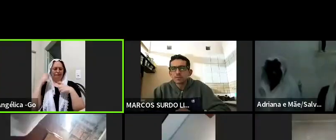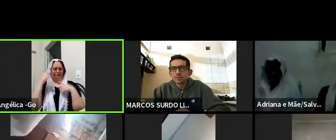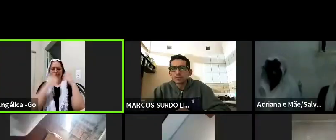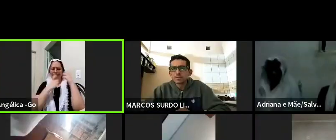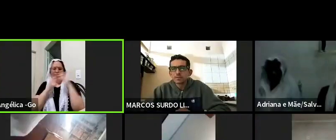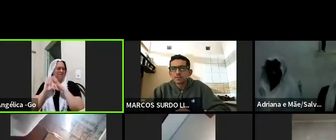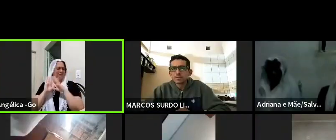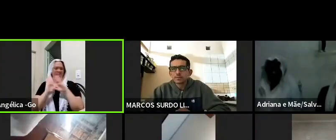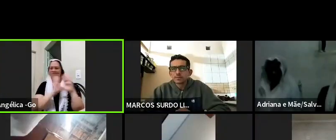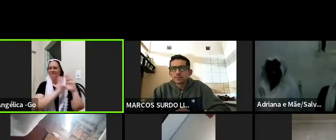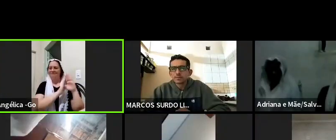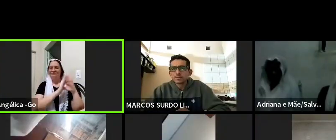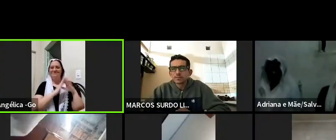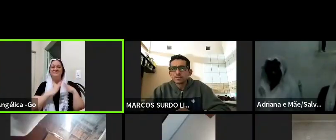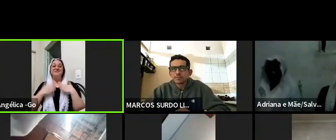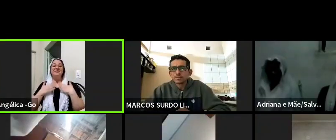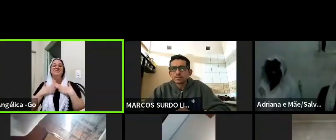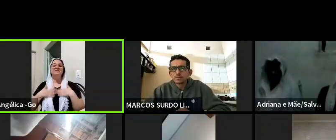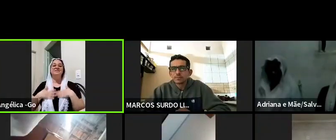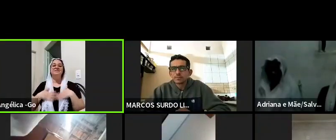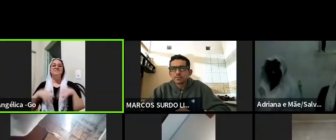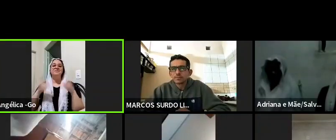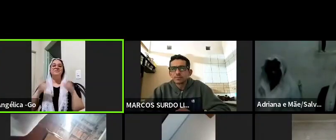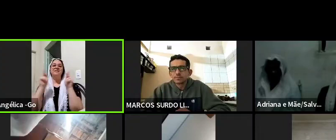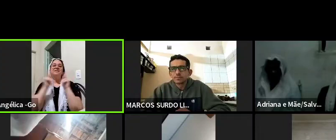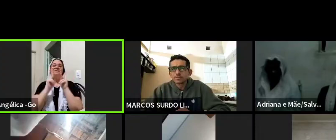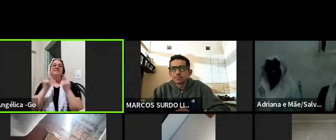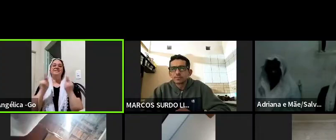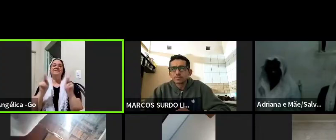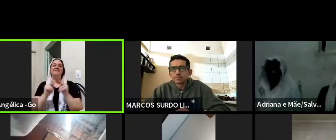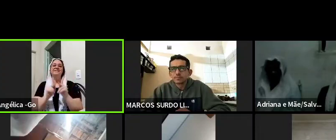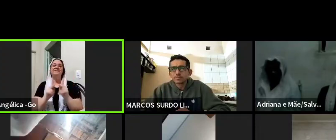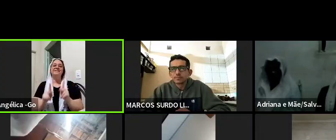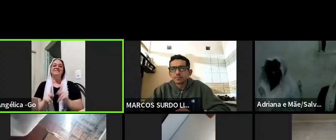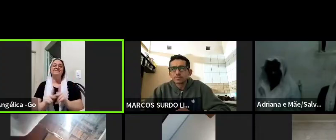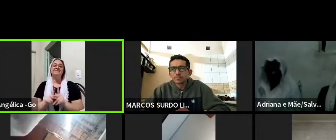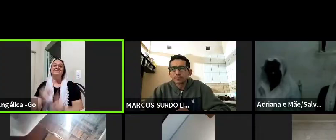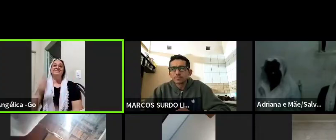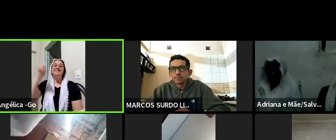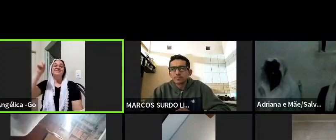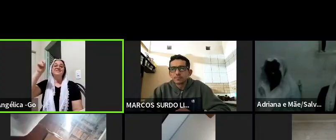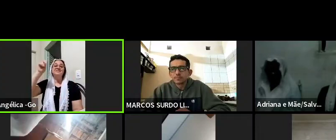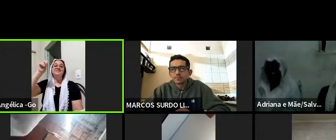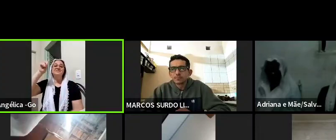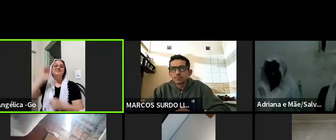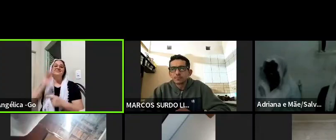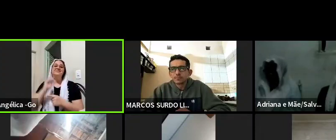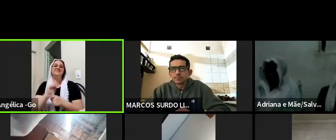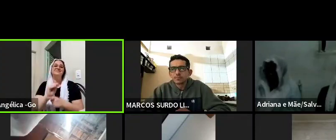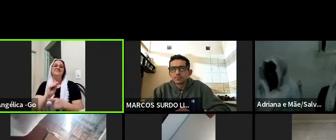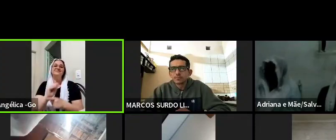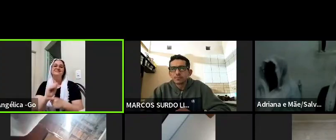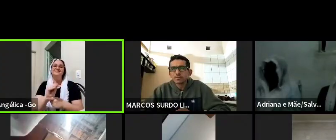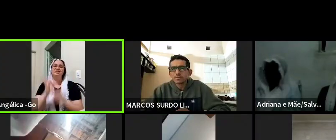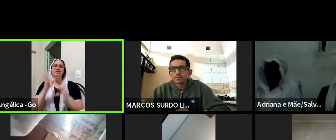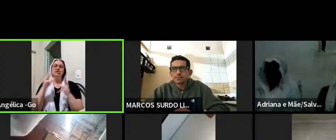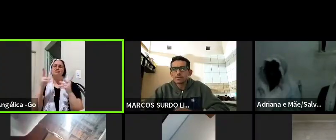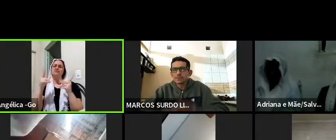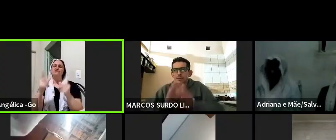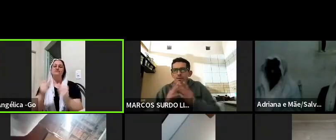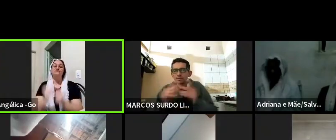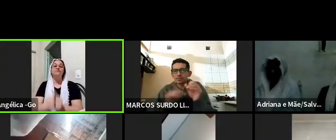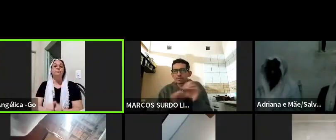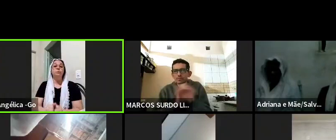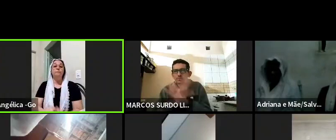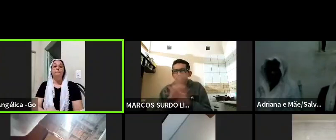não te prejudicará de dia e nem a lua de noite. Onde quer que você vá, onde